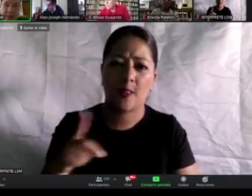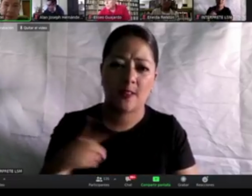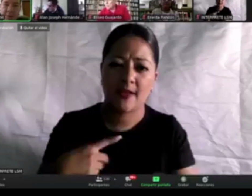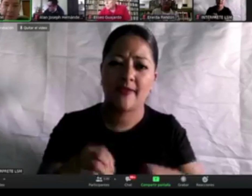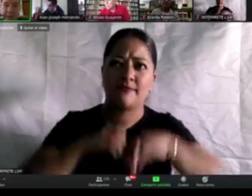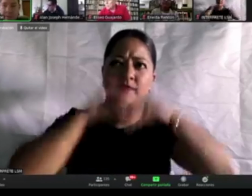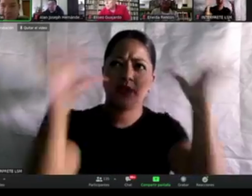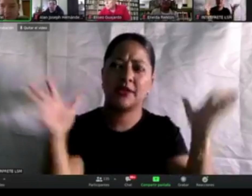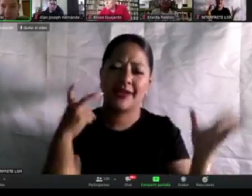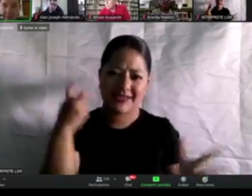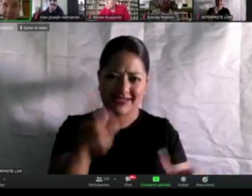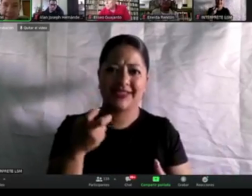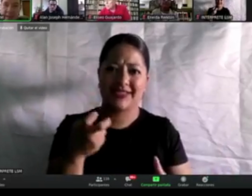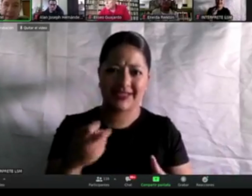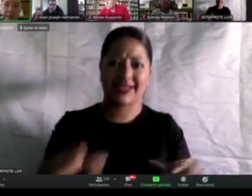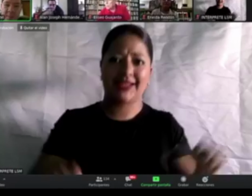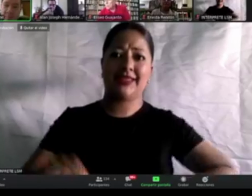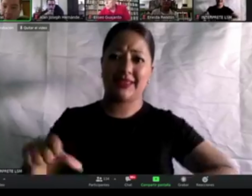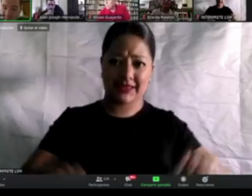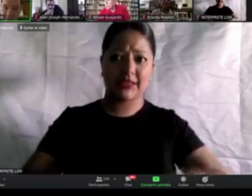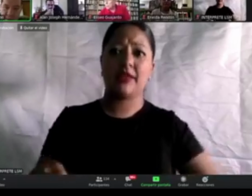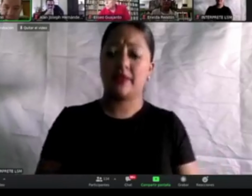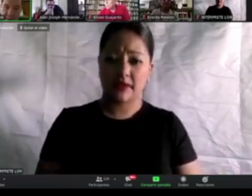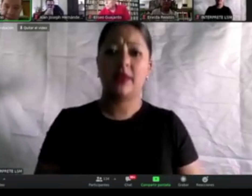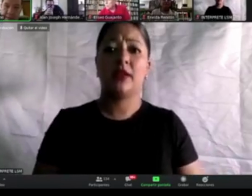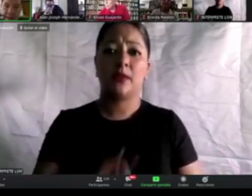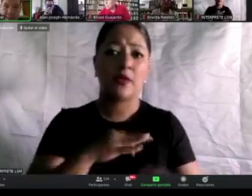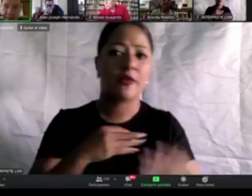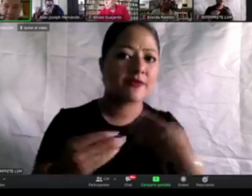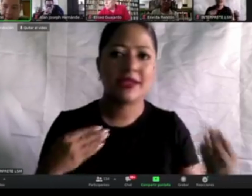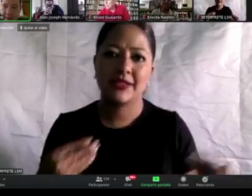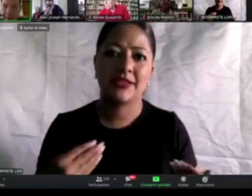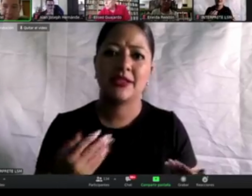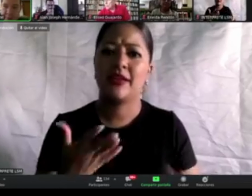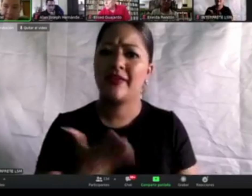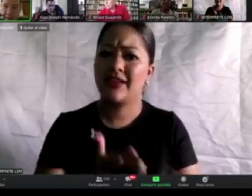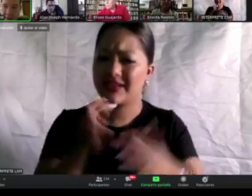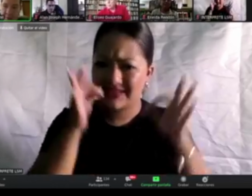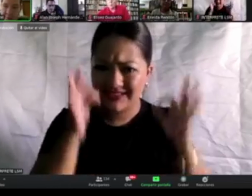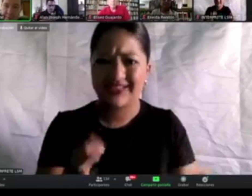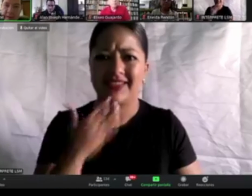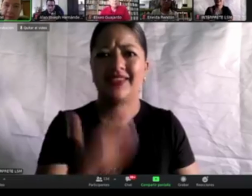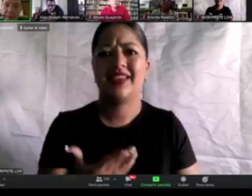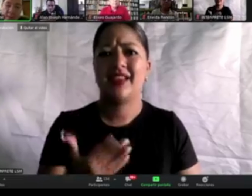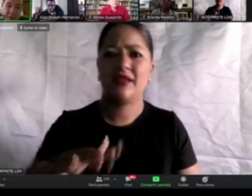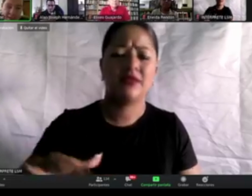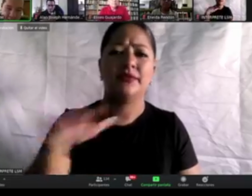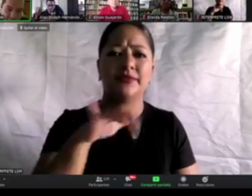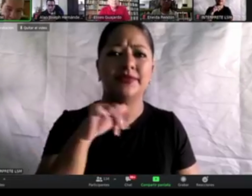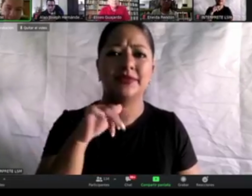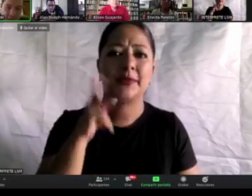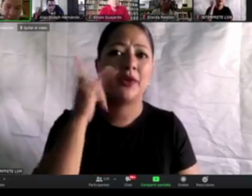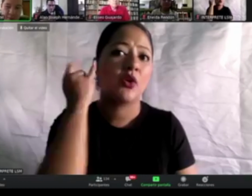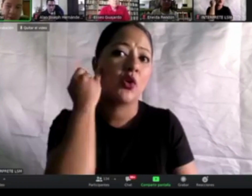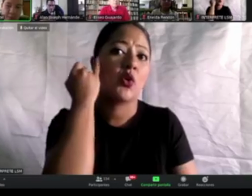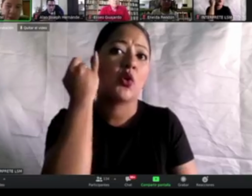persiguiendo con la actividad podemos ser flexibles y adaptables en el medio pero la idea es que